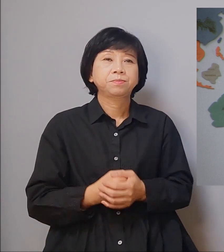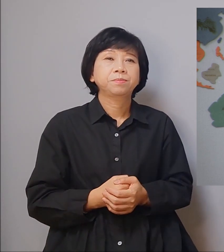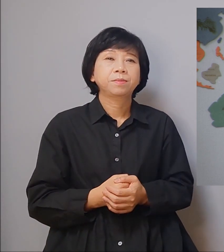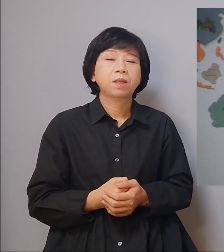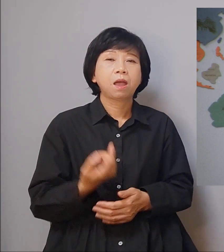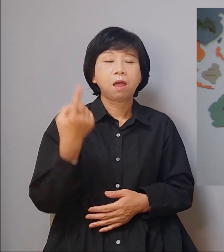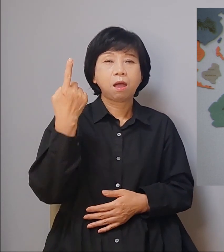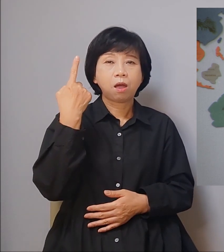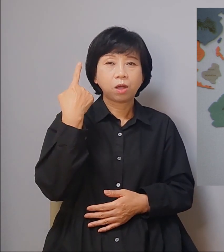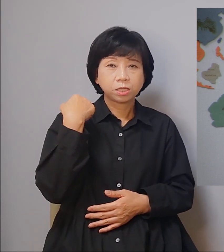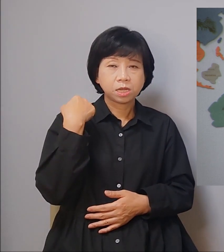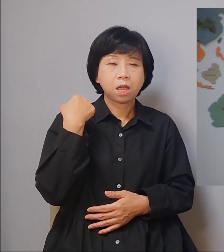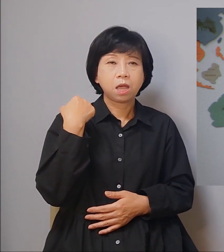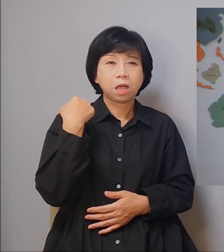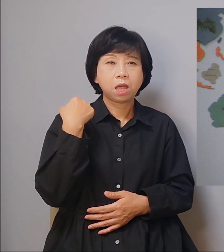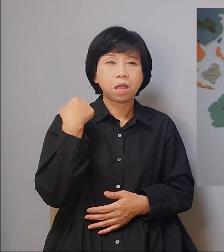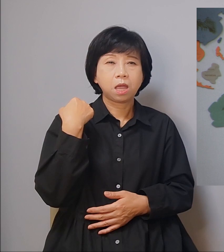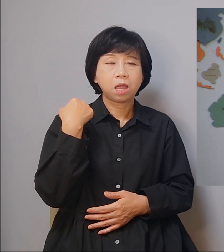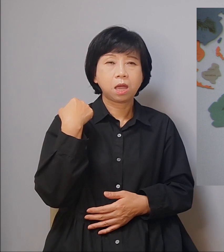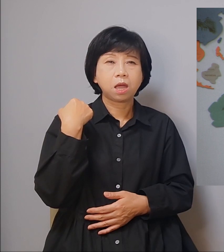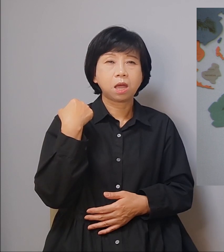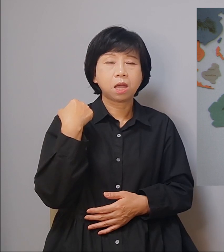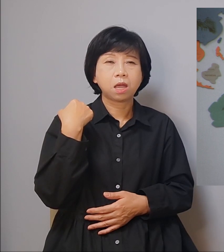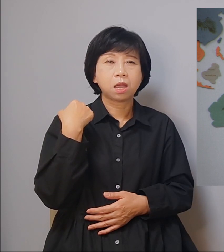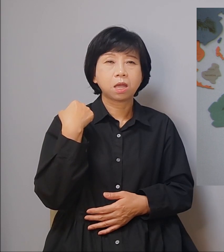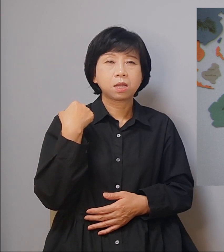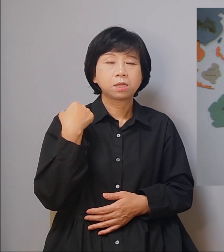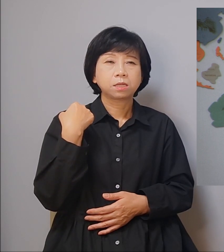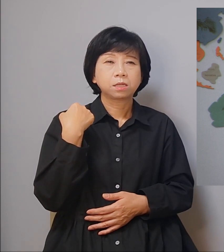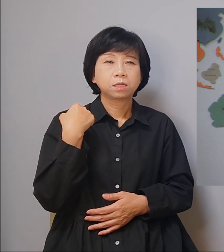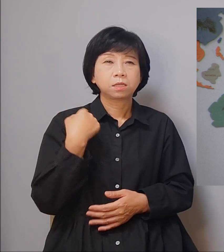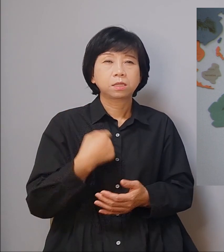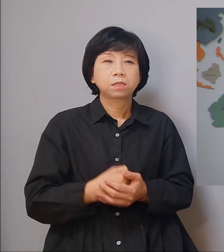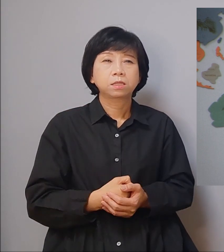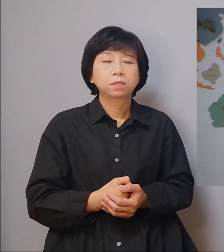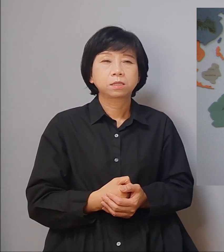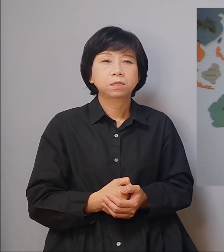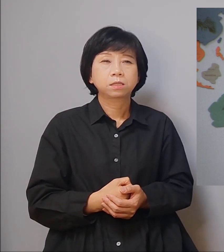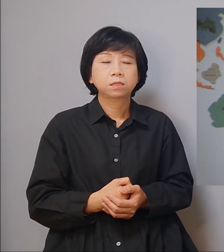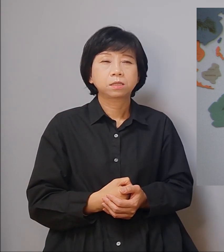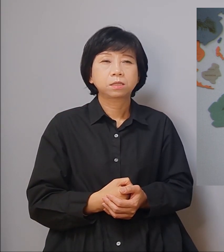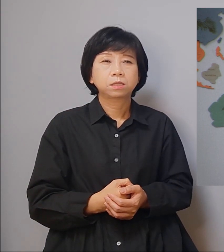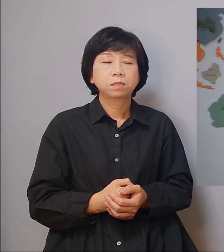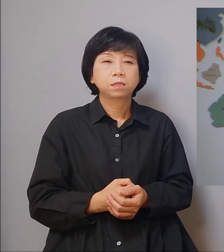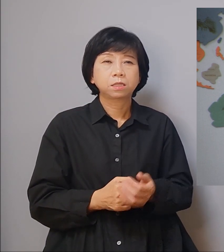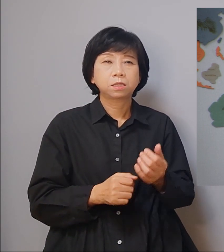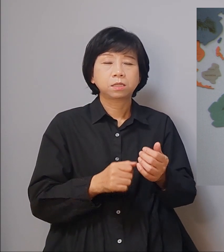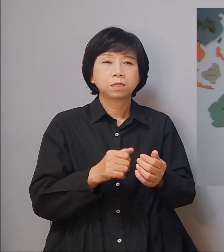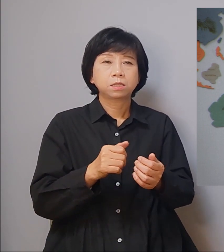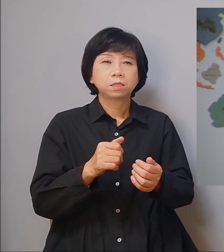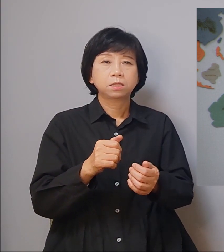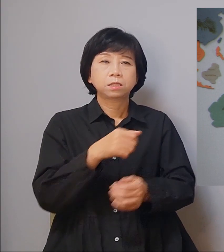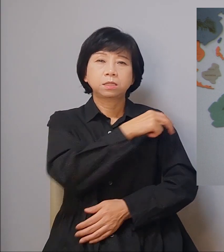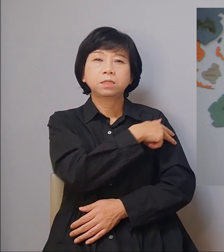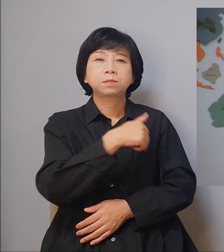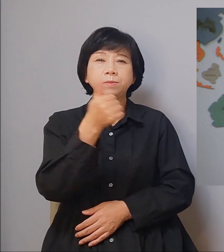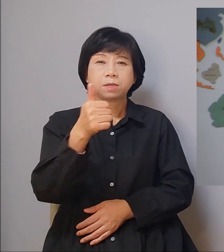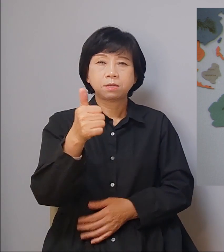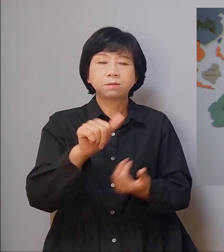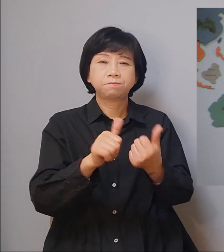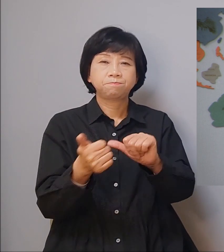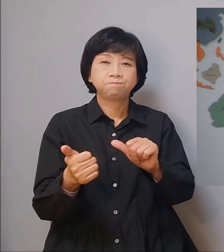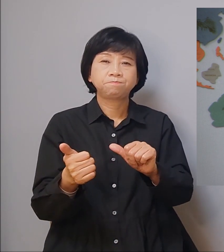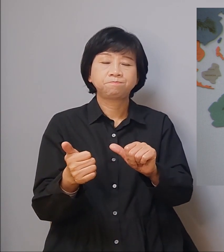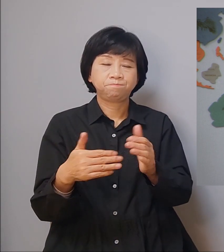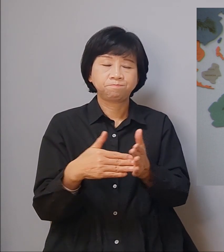집사님이 소천하셔서 장례 중에 있습니다. 발인 예배가 내일 오전 8시 30분에 대학병원